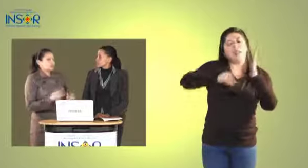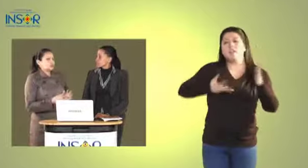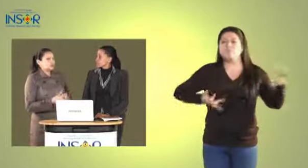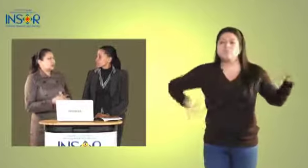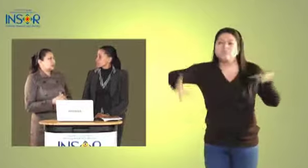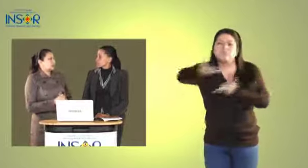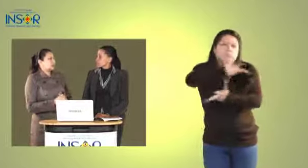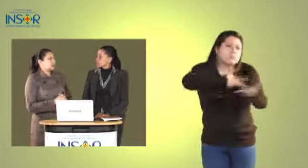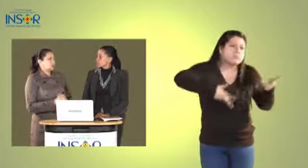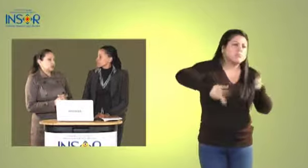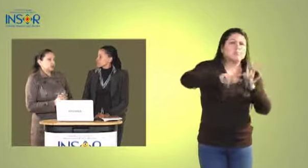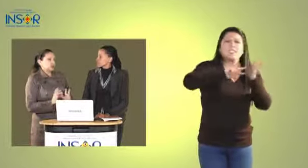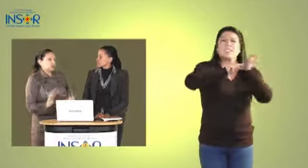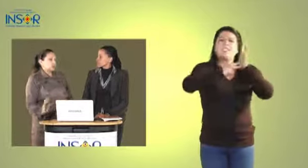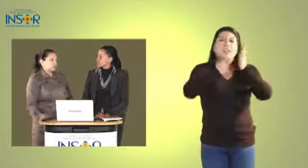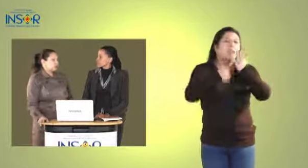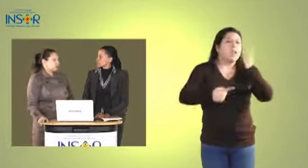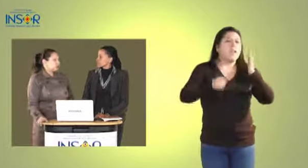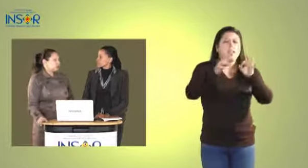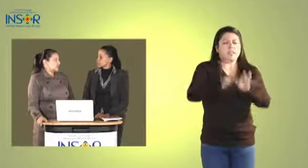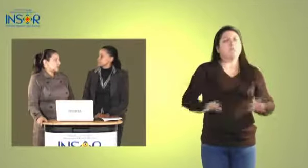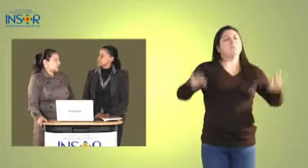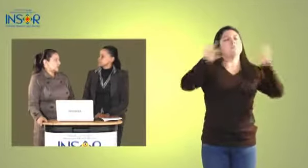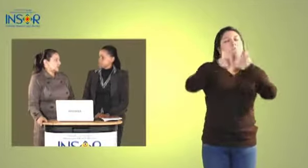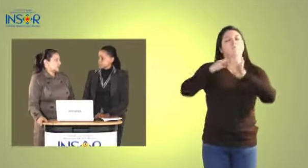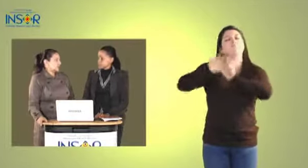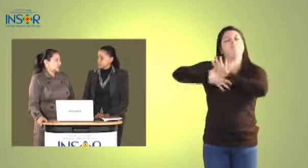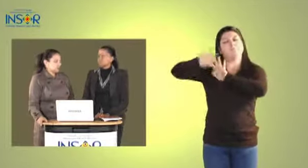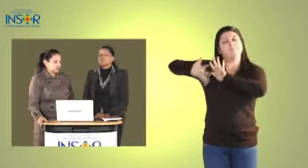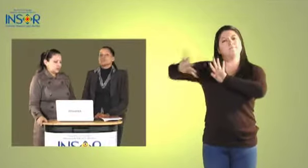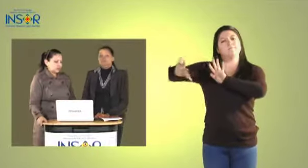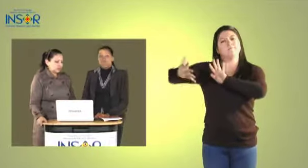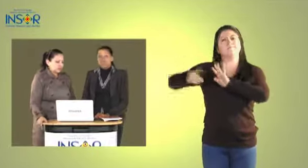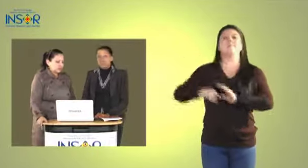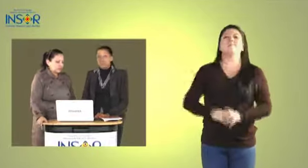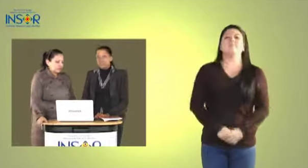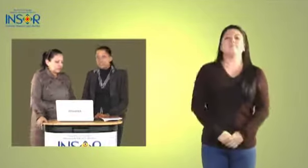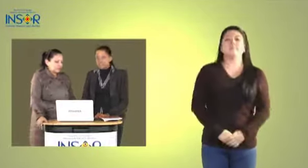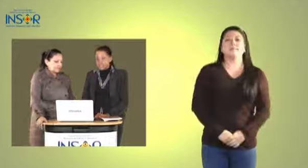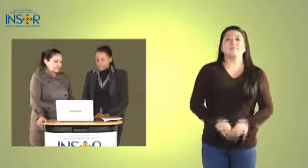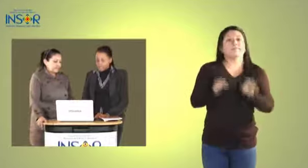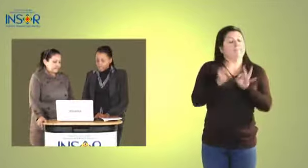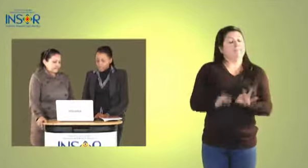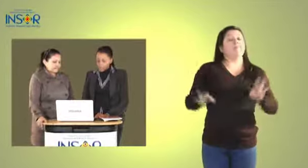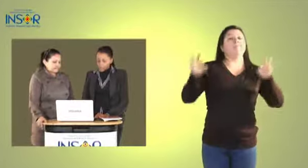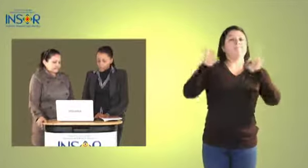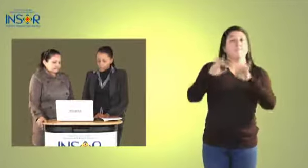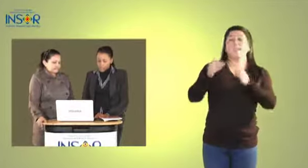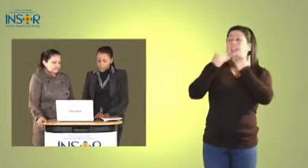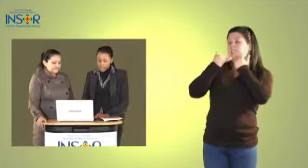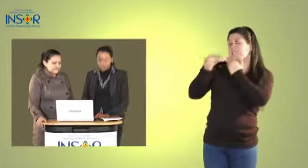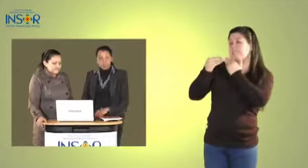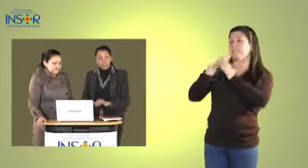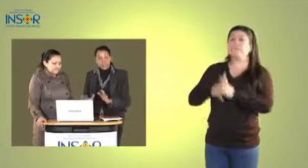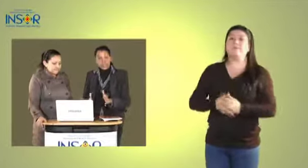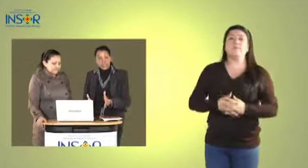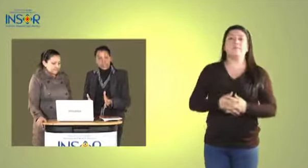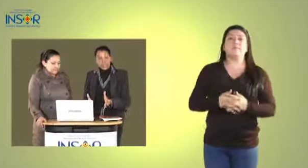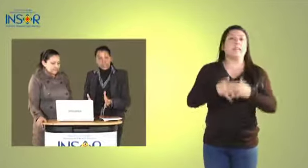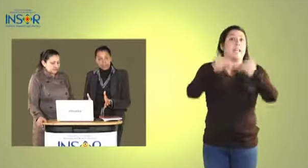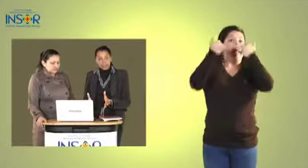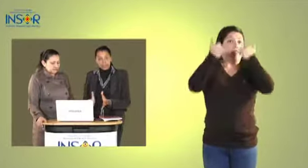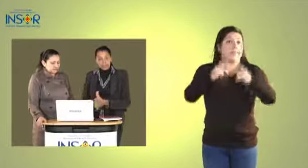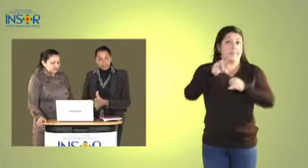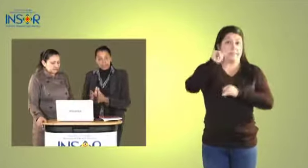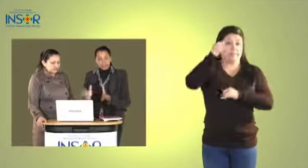una demostración de significados, y por eso es tan importante la presencia del modelo lingüístico. Muy importante eso, gracias Vivi. Entonces, como para cerrar